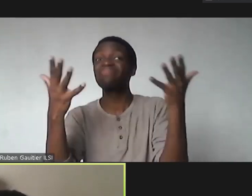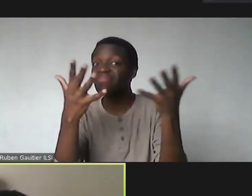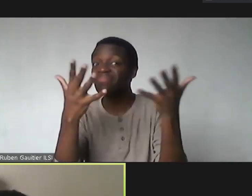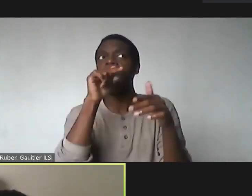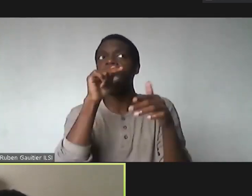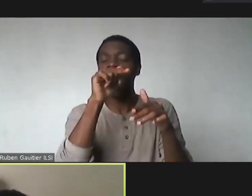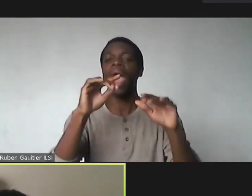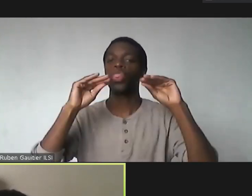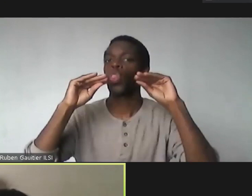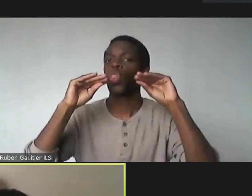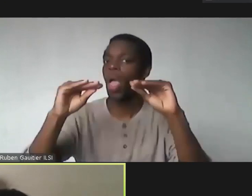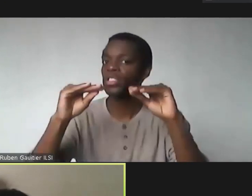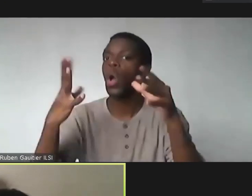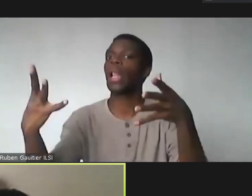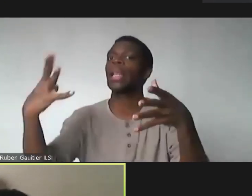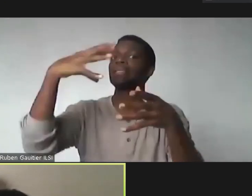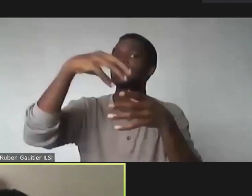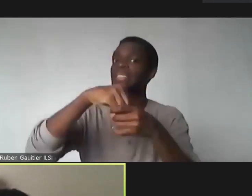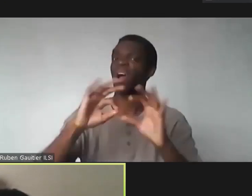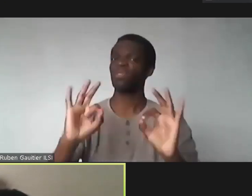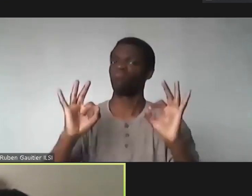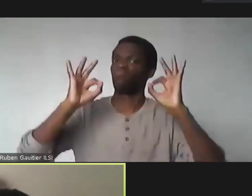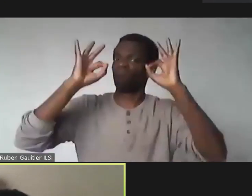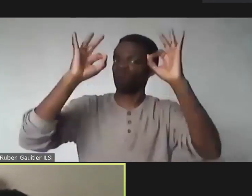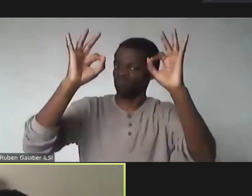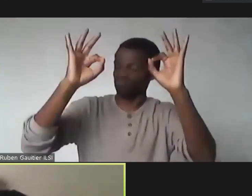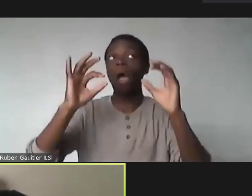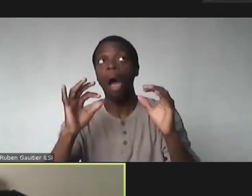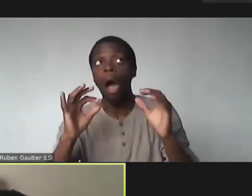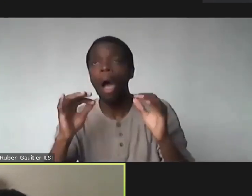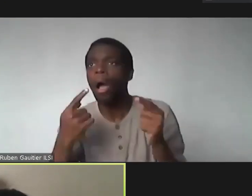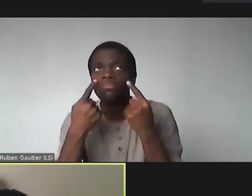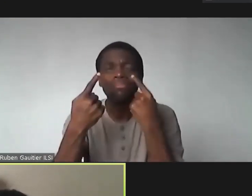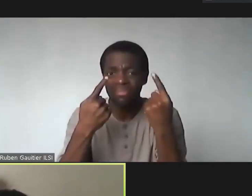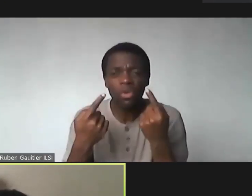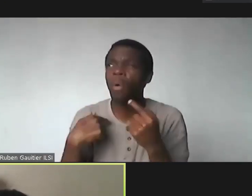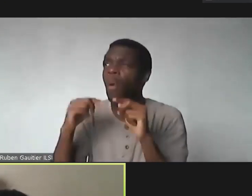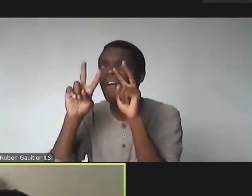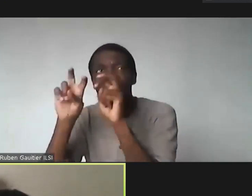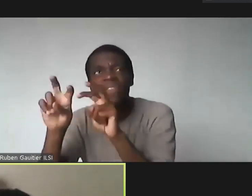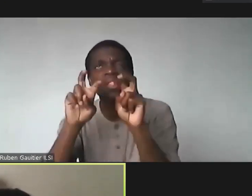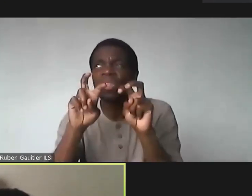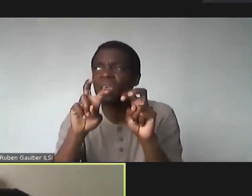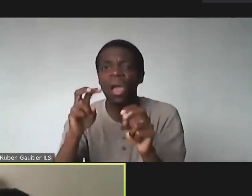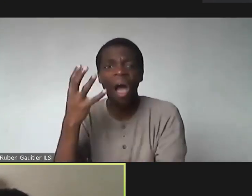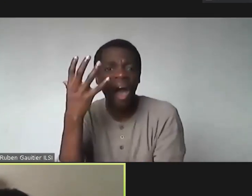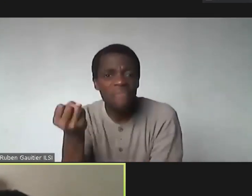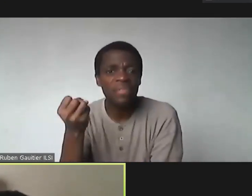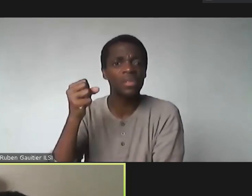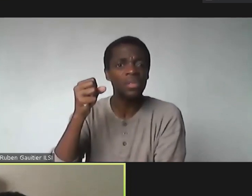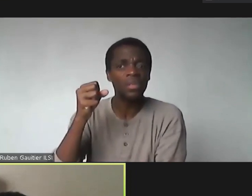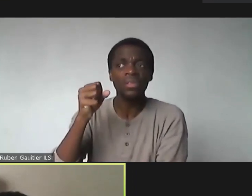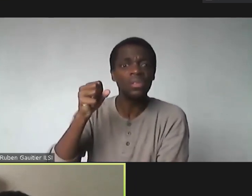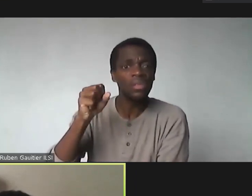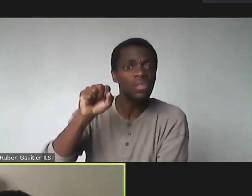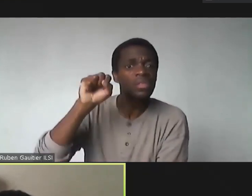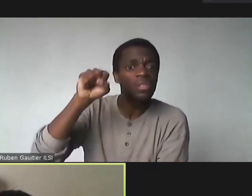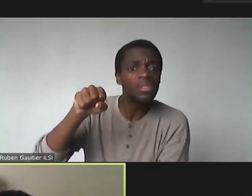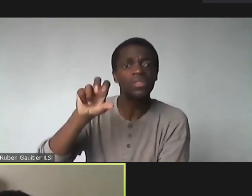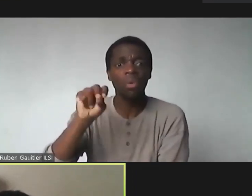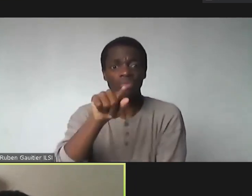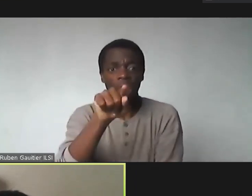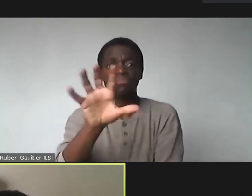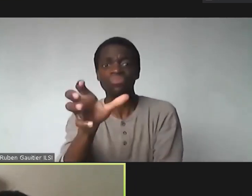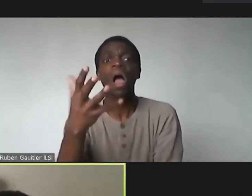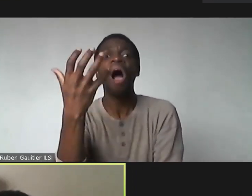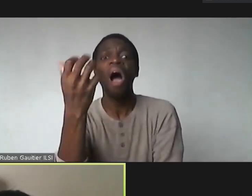también averiguar si están haciendo informes alternativos frente a otros comités, como por ejemplo el Comité también de los Derechos del Niño, y si están viendo el tema también